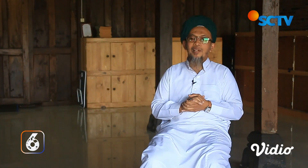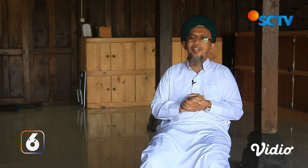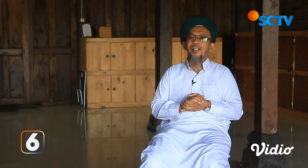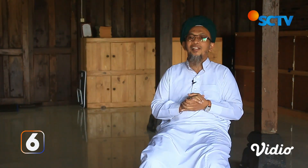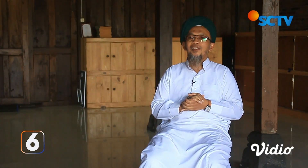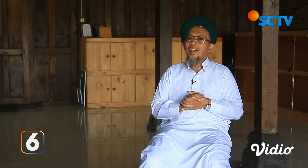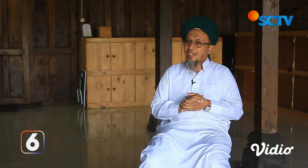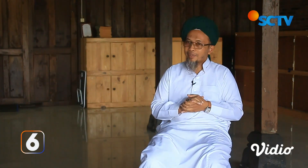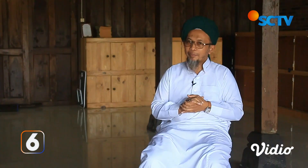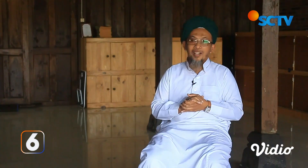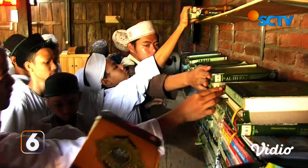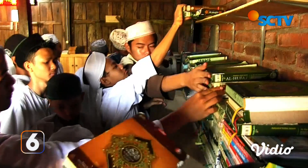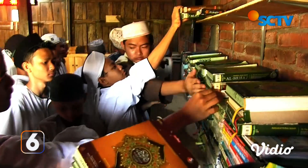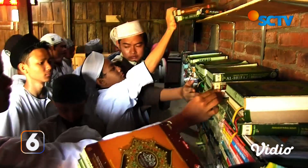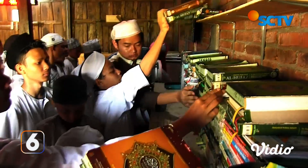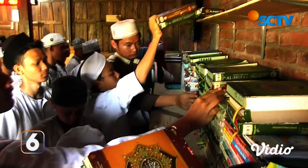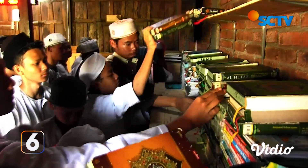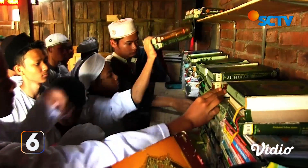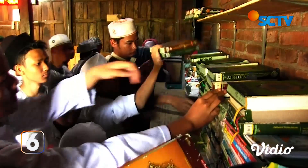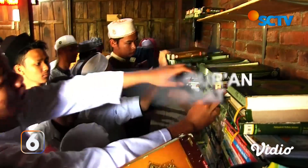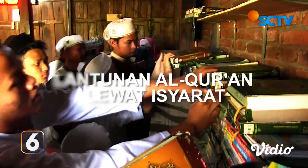tidak mengenal agama, tidak mengenal Allah.